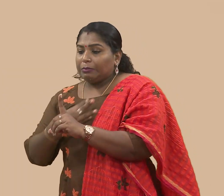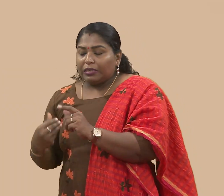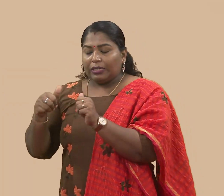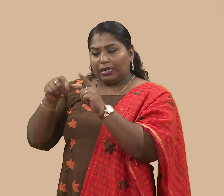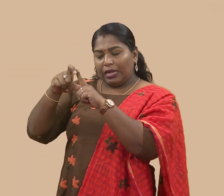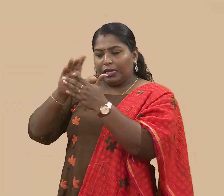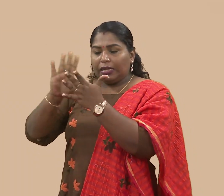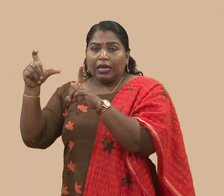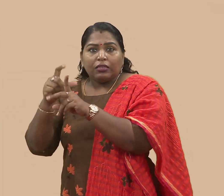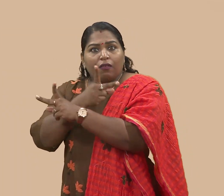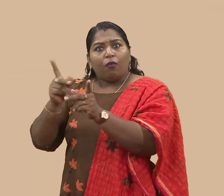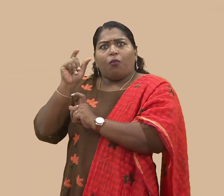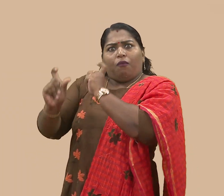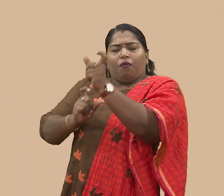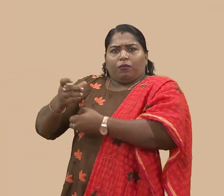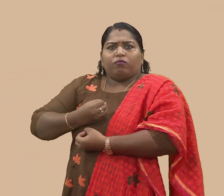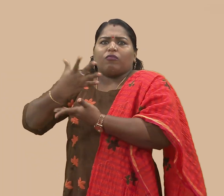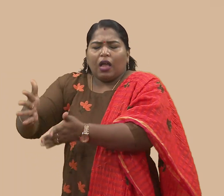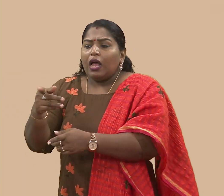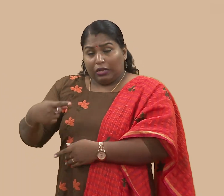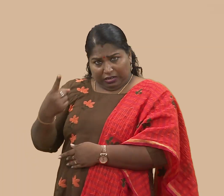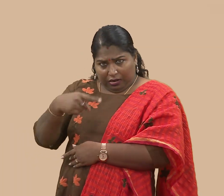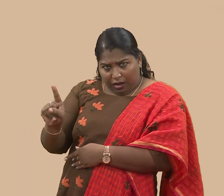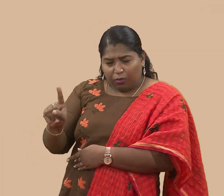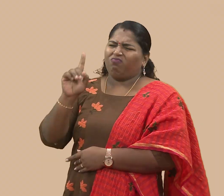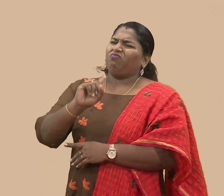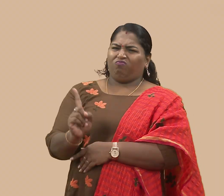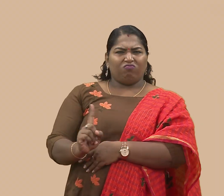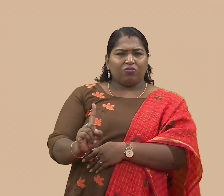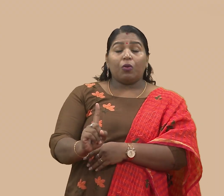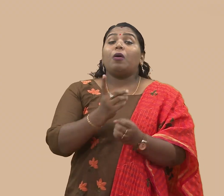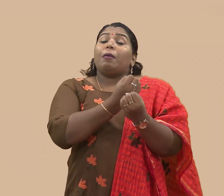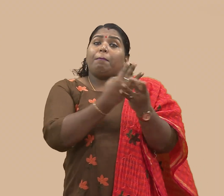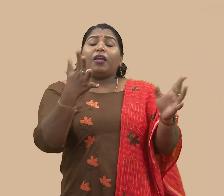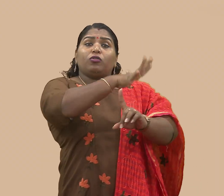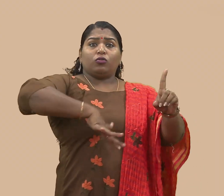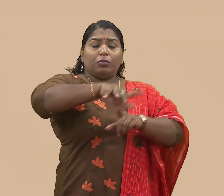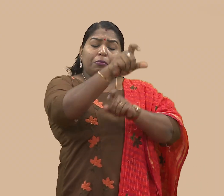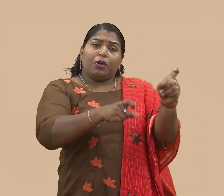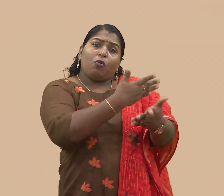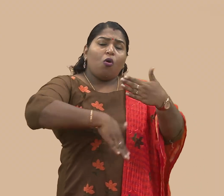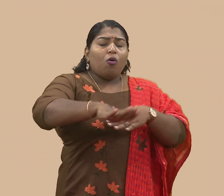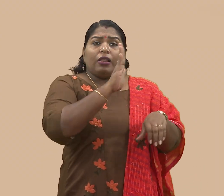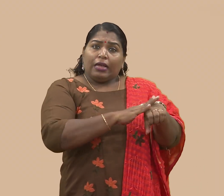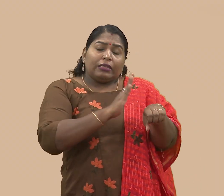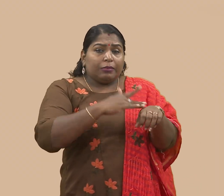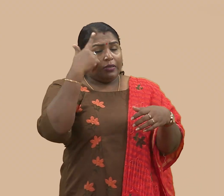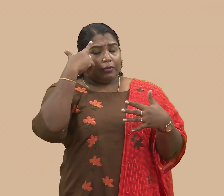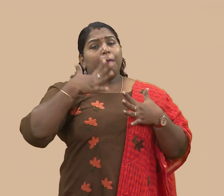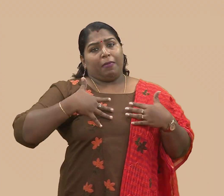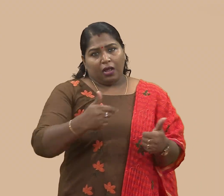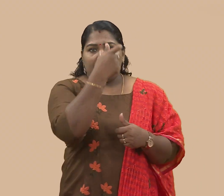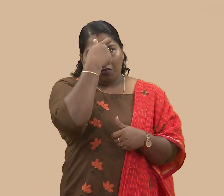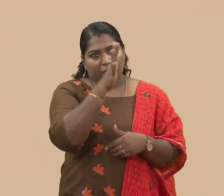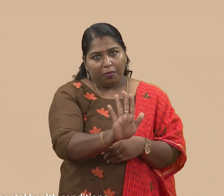ഇന്ന് പലരും സ്വയം എനിക്ക് ആങ്സൈറ്റിയാണ്, ഐ ആം ഡിപ്രസ്ഡ്, എനിക്ക് ADHD എന്നൊക്കെ വളരെ ലാഘവത്തോടെ പറയുന്നത് കേൾക്കാറുണ്ട്. ഇതൊരു